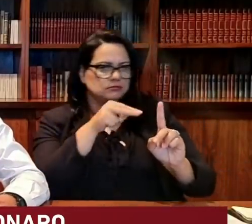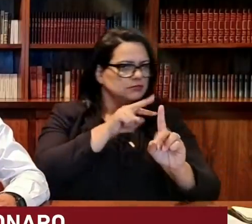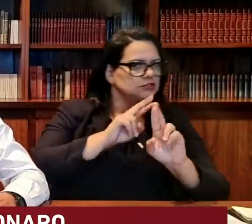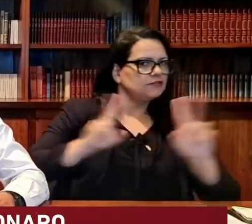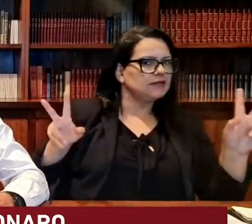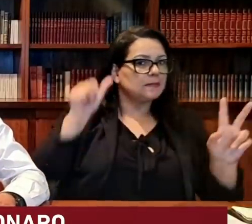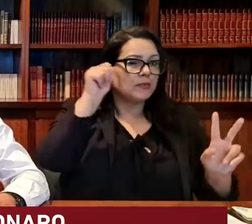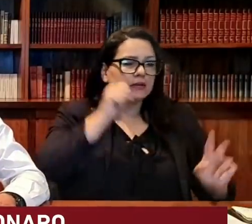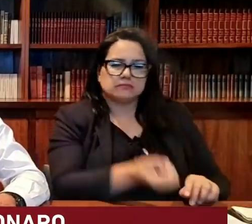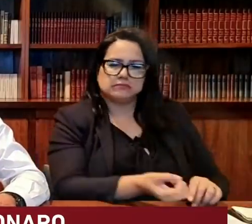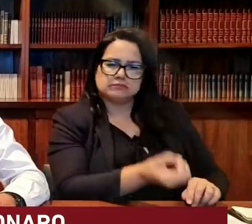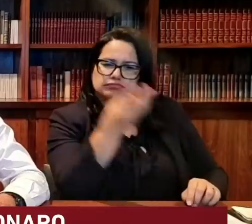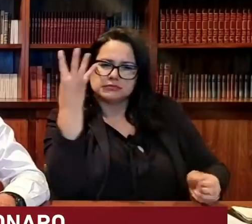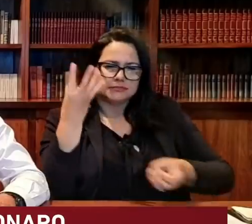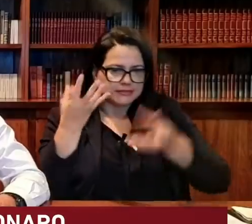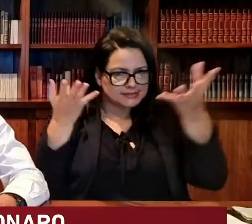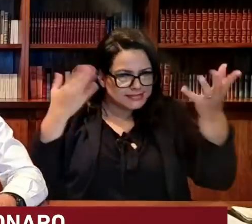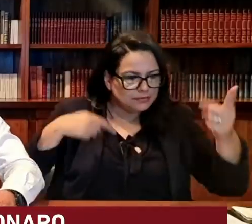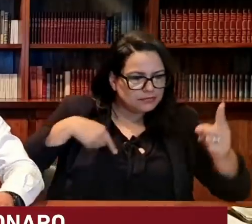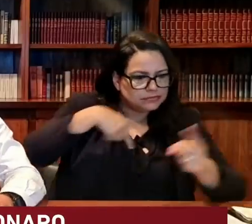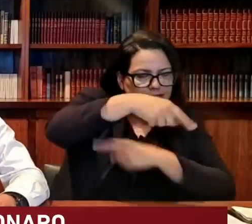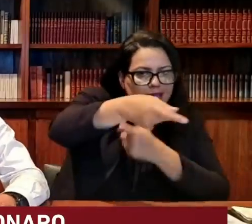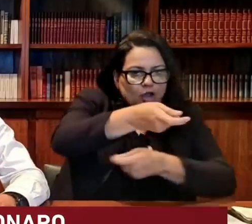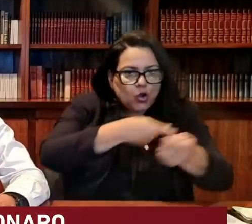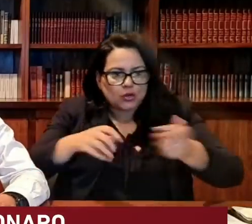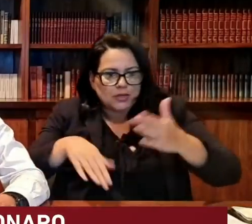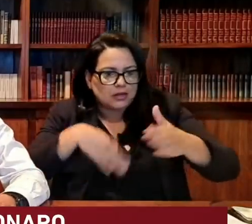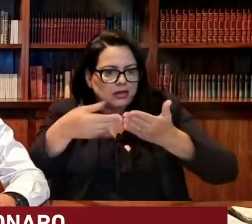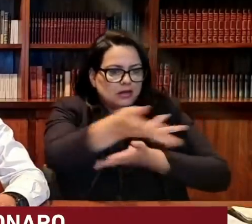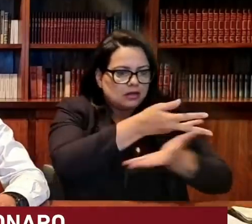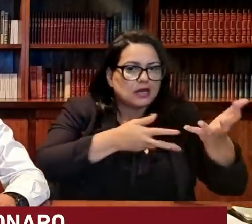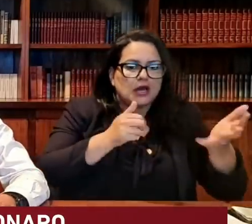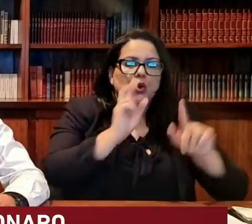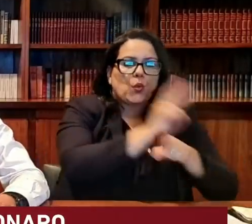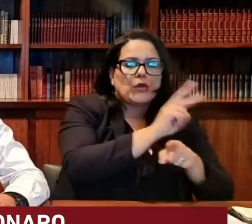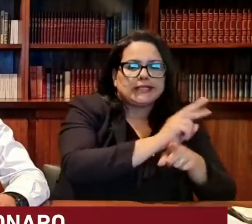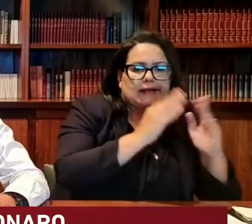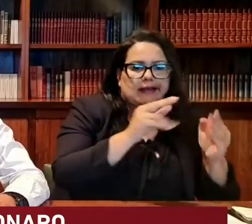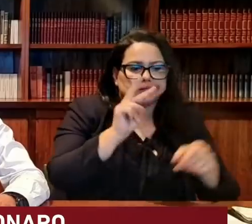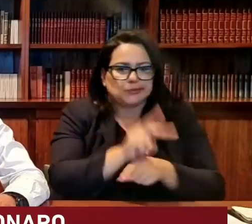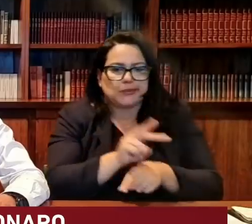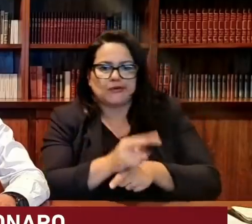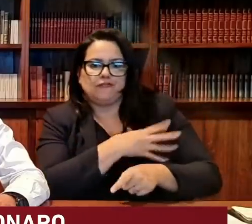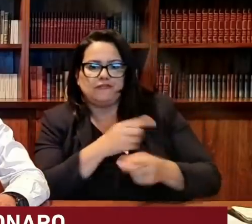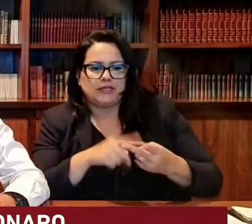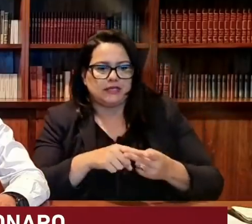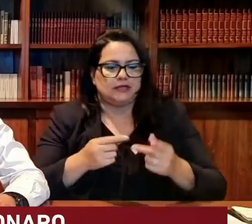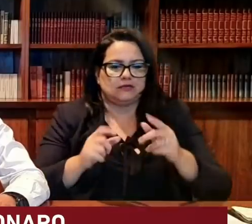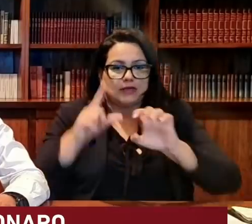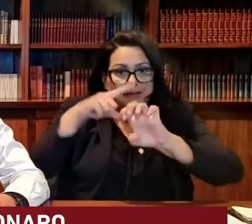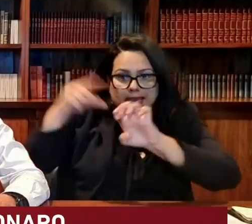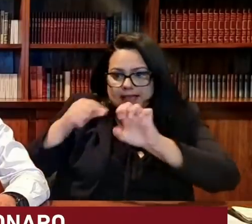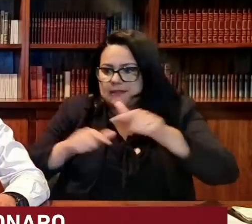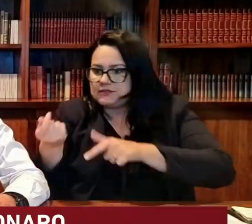de mulheres giram a economia, cuida da casa, toma decisão de compra, cuida de filho, empreende, educa.